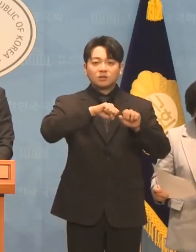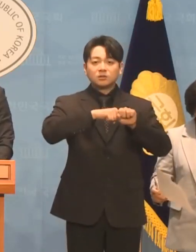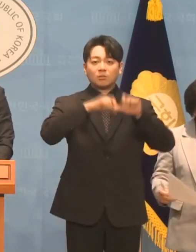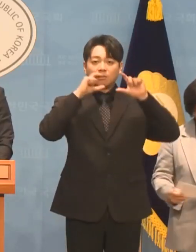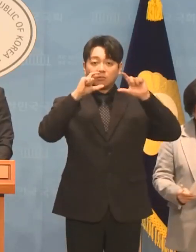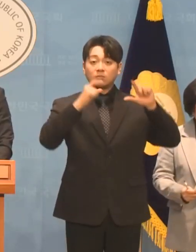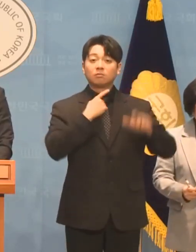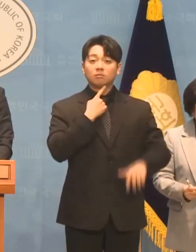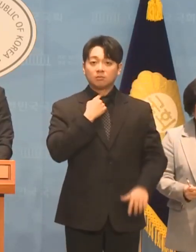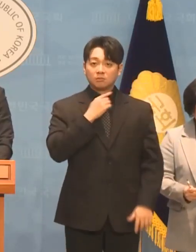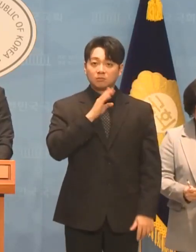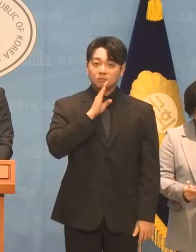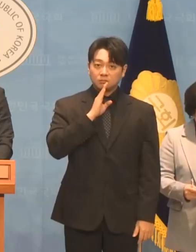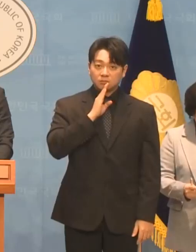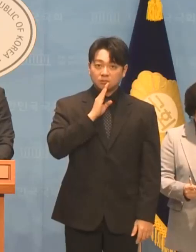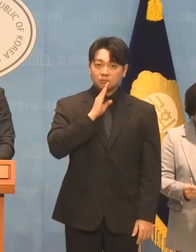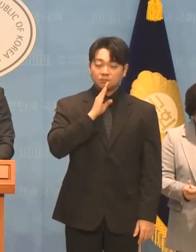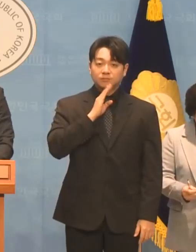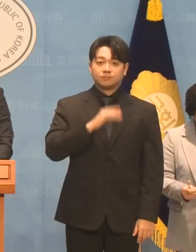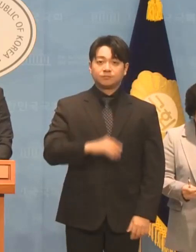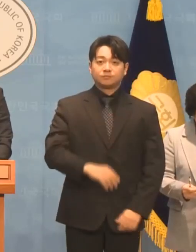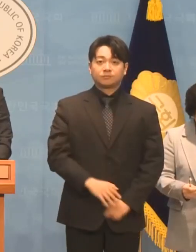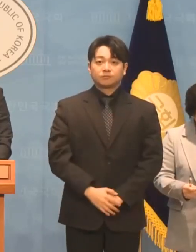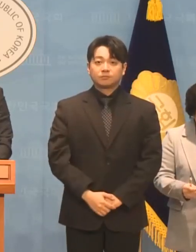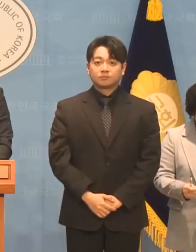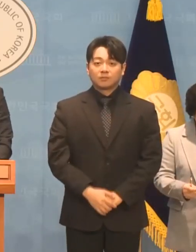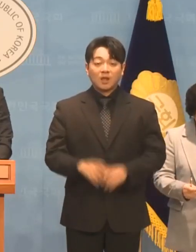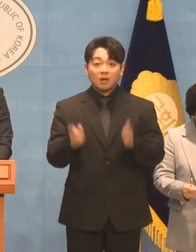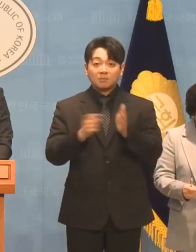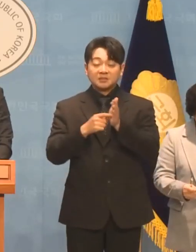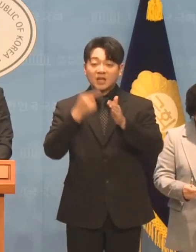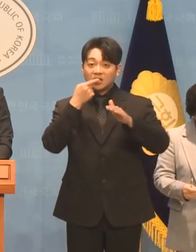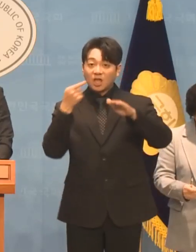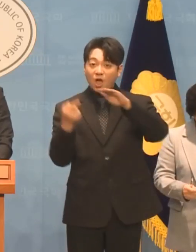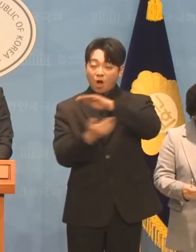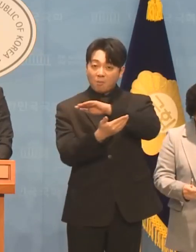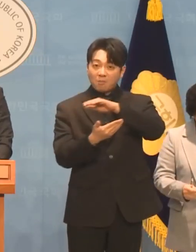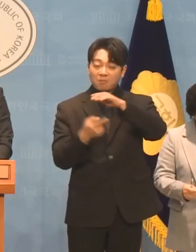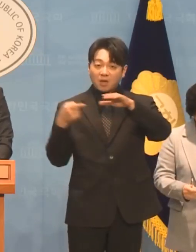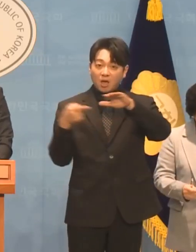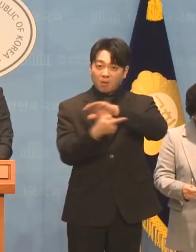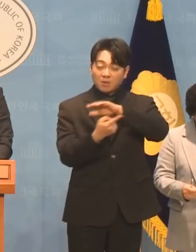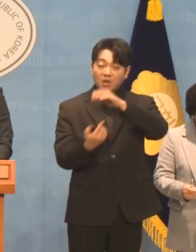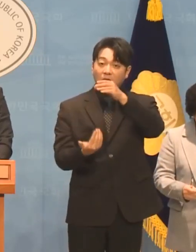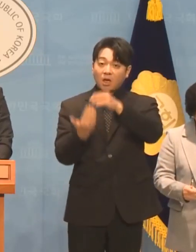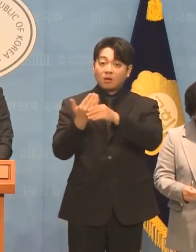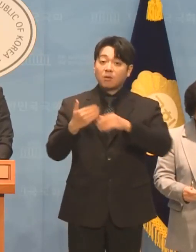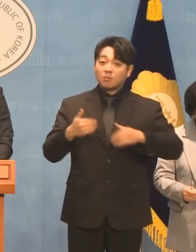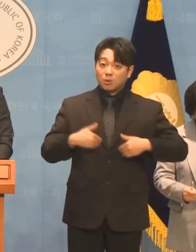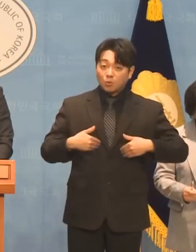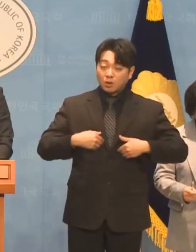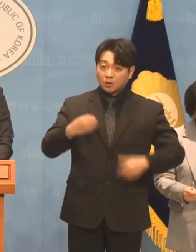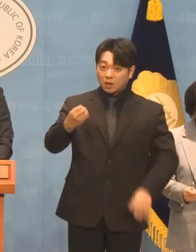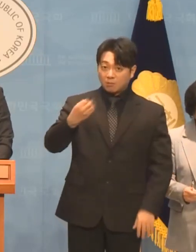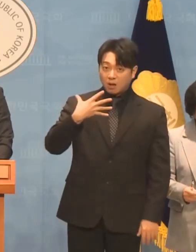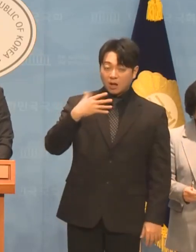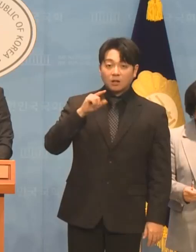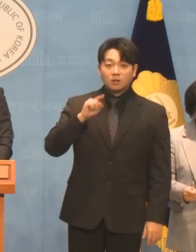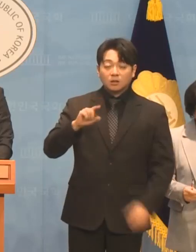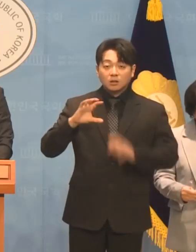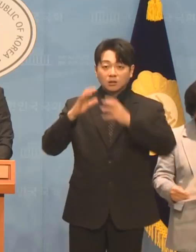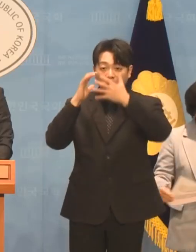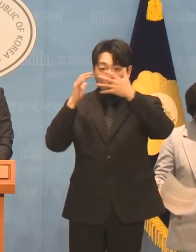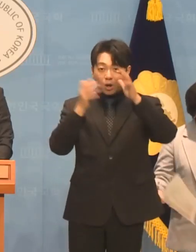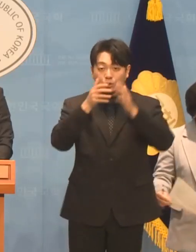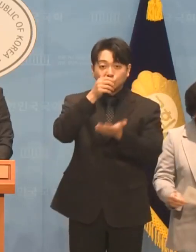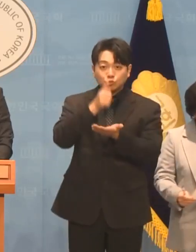처벌하였습니다. 따라서 여전히 비상계엄이 필요하다느니 하는 시대 주장은 형법 제90조 내란죄, 범할 것을